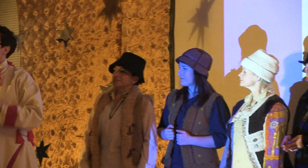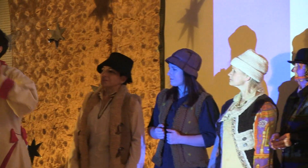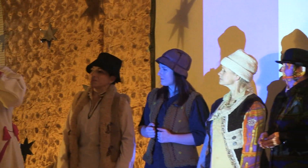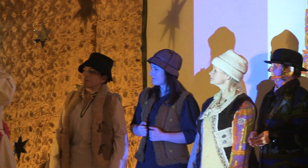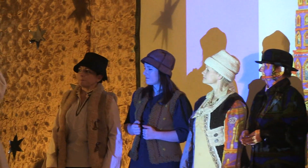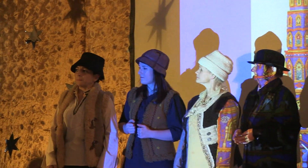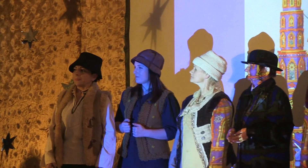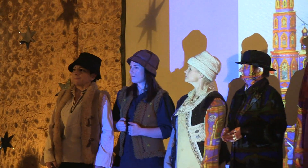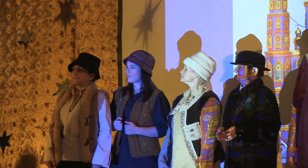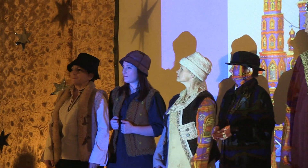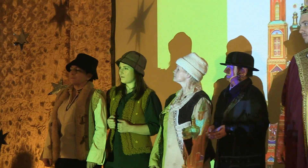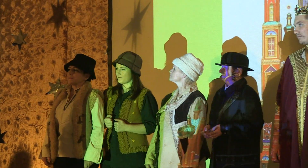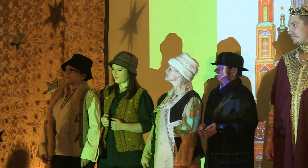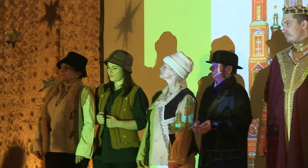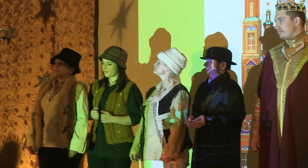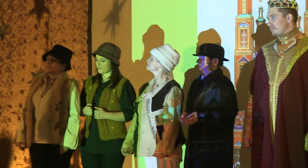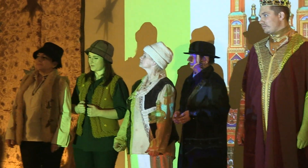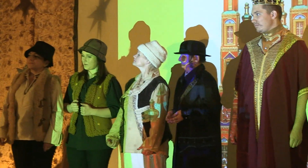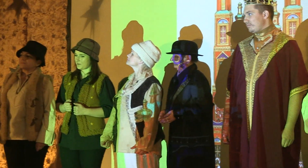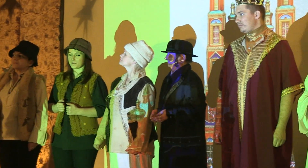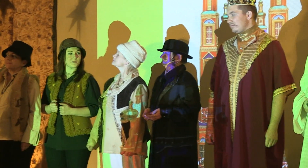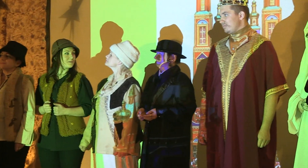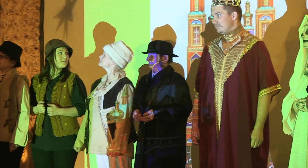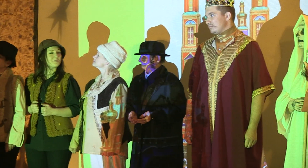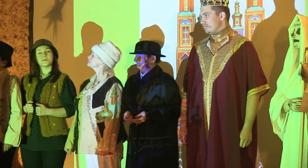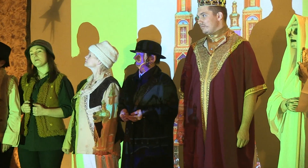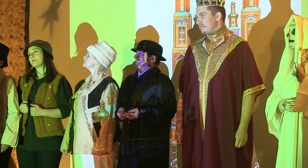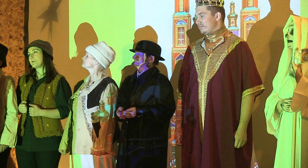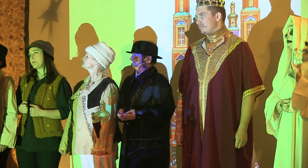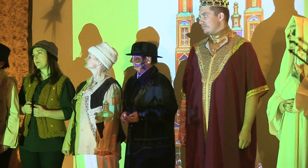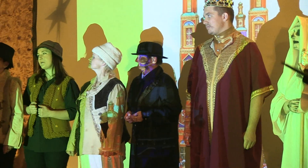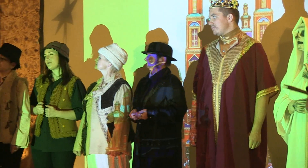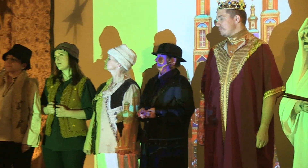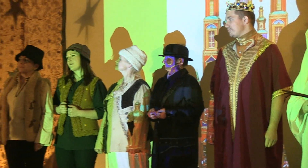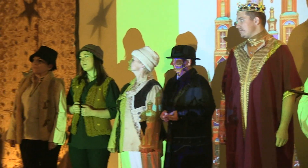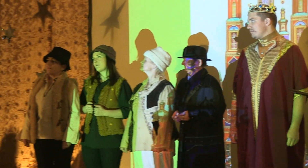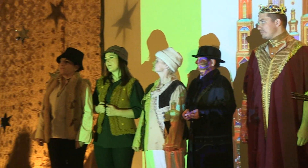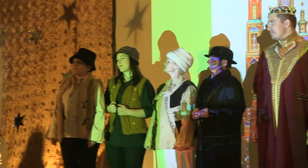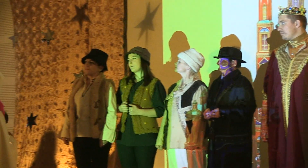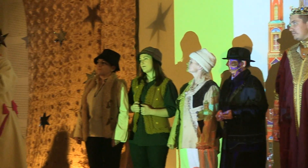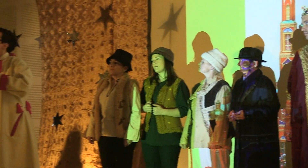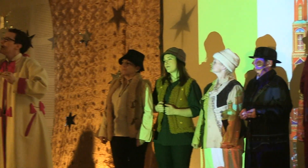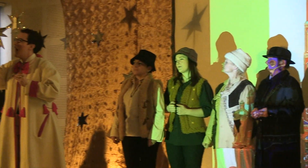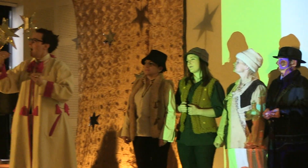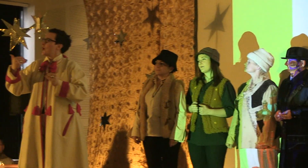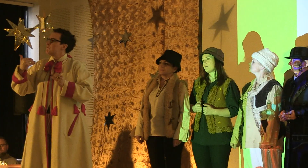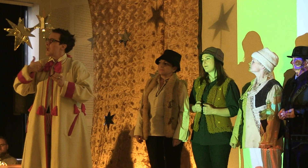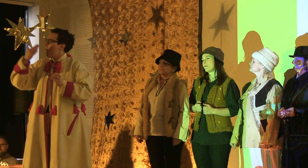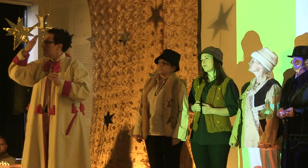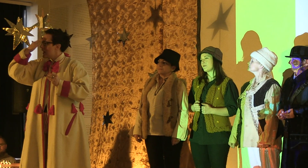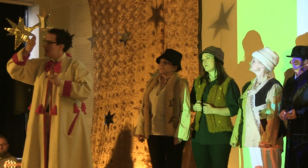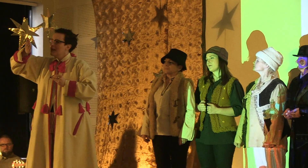Dziękujemy za zaproszenie i opowiemy wam teraz wszystko, co wiemy, jak to było